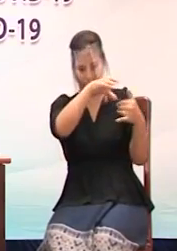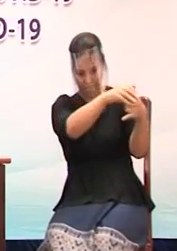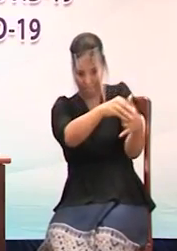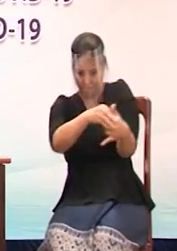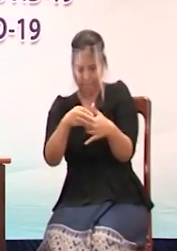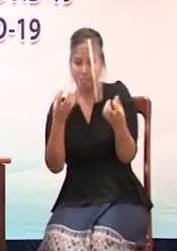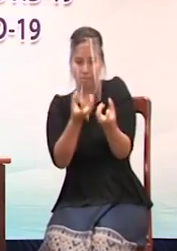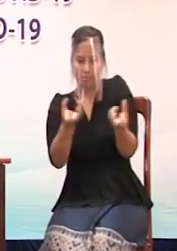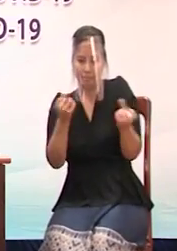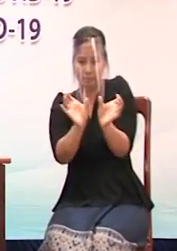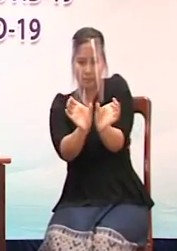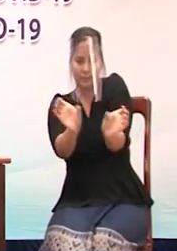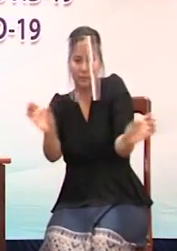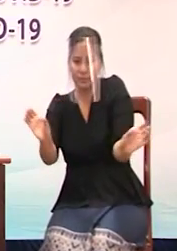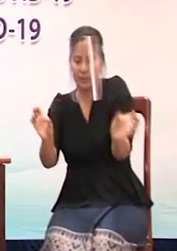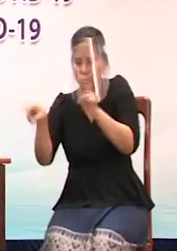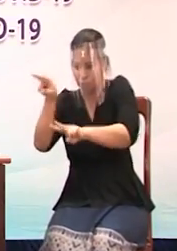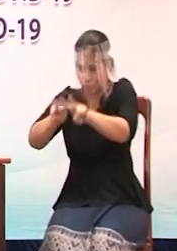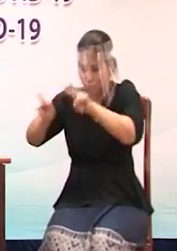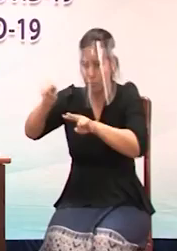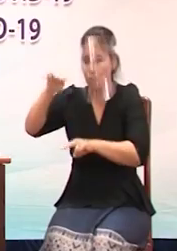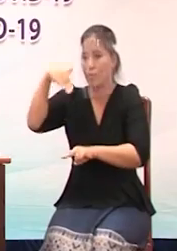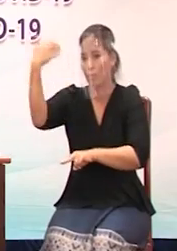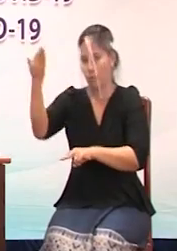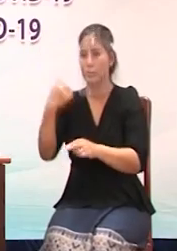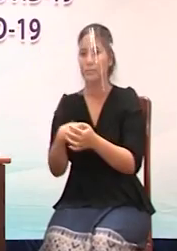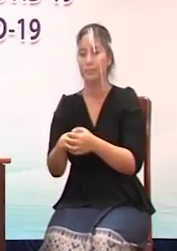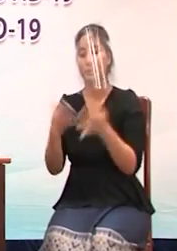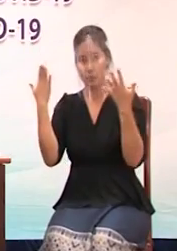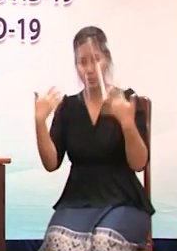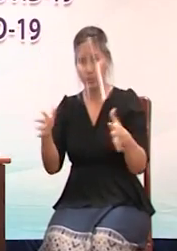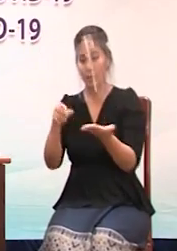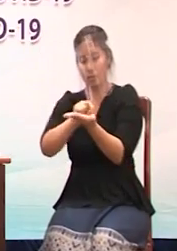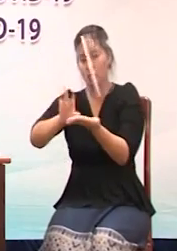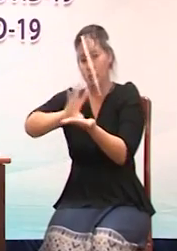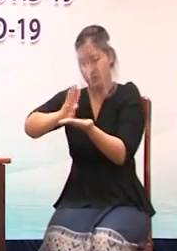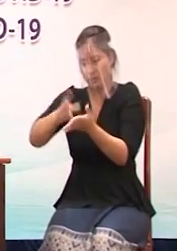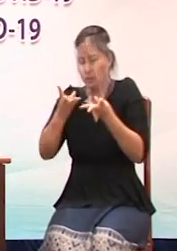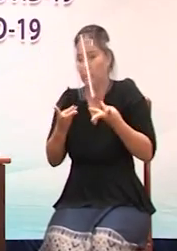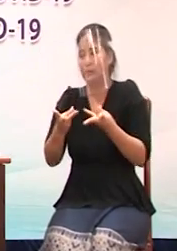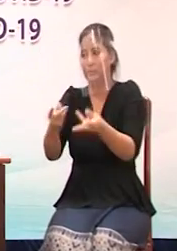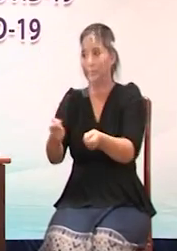ไปกวดก่อนแล้วก็ไปเอาข้อมูลละเอียดกว่าเนาะ